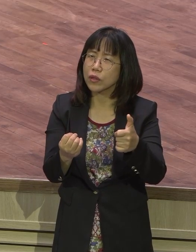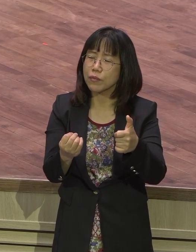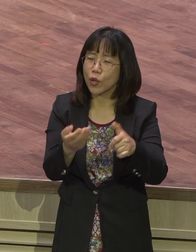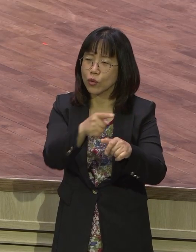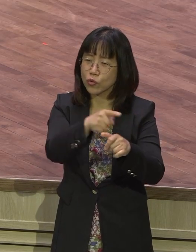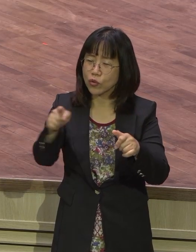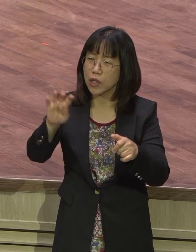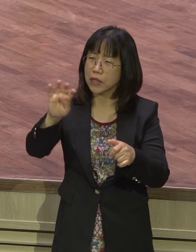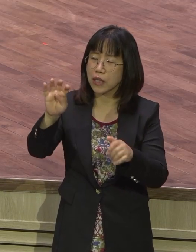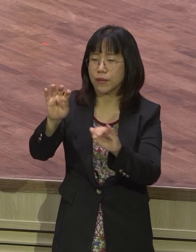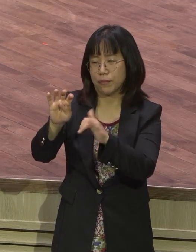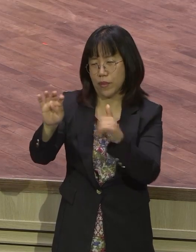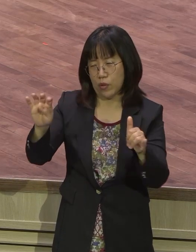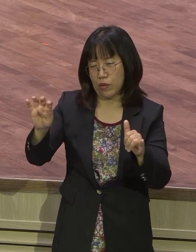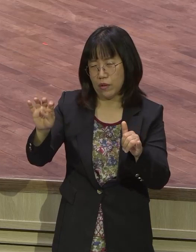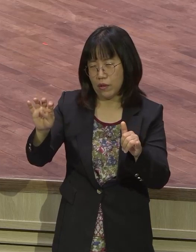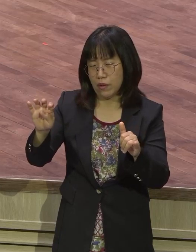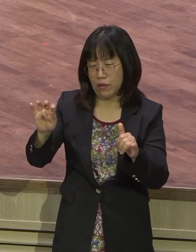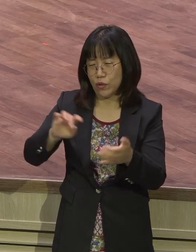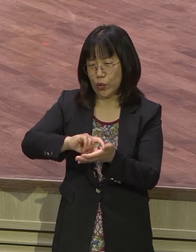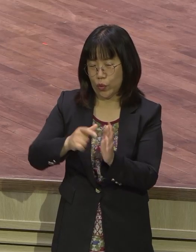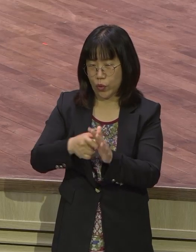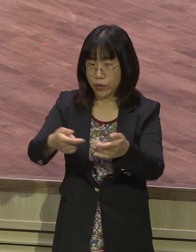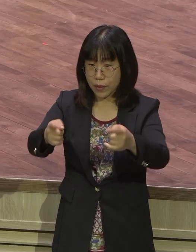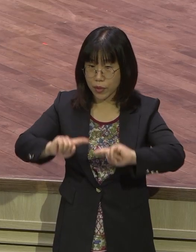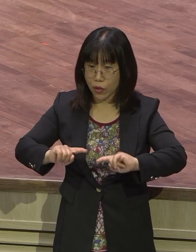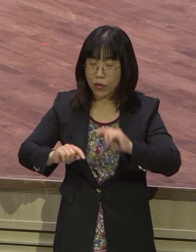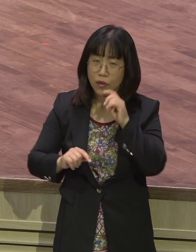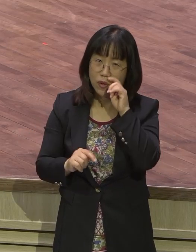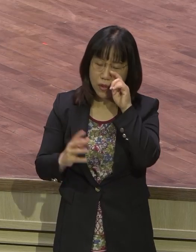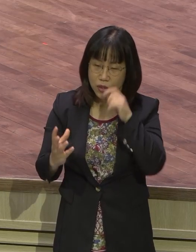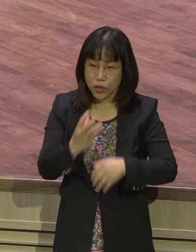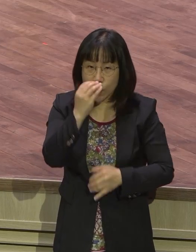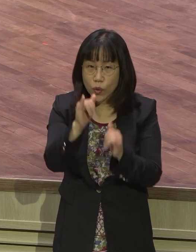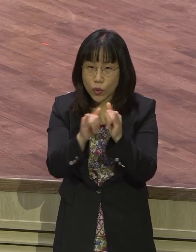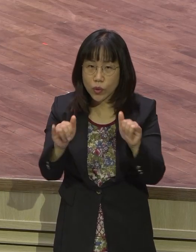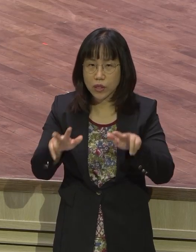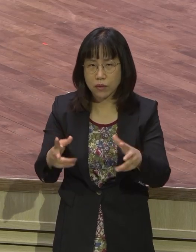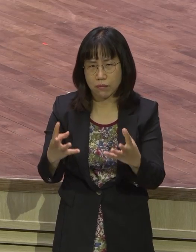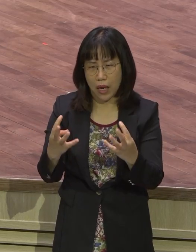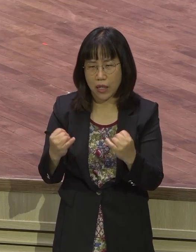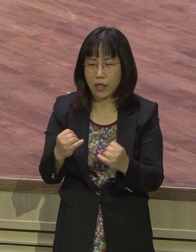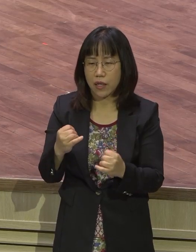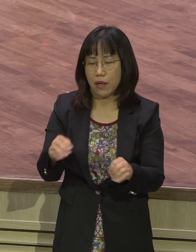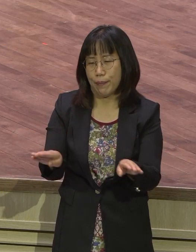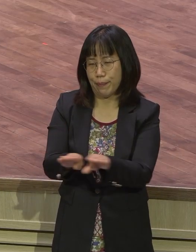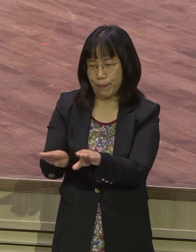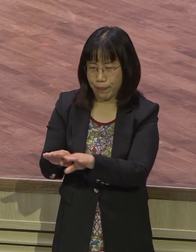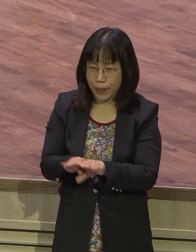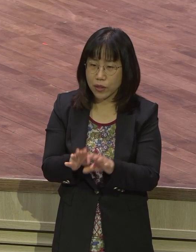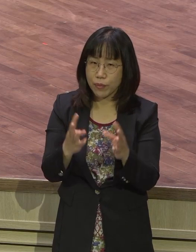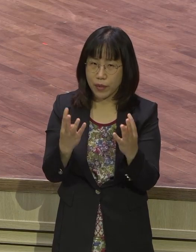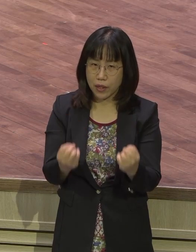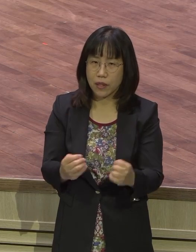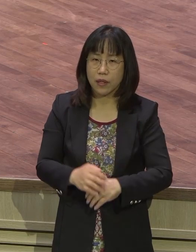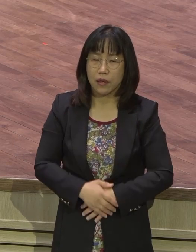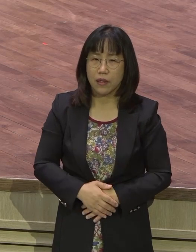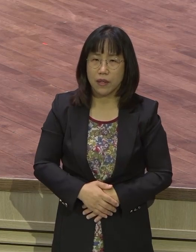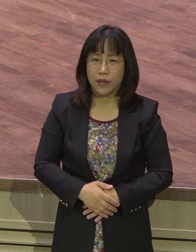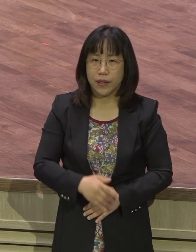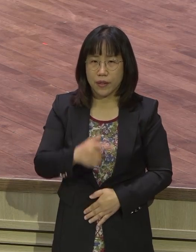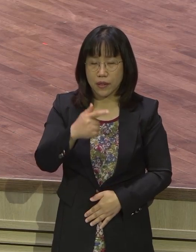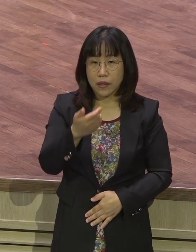장노임 들도 그 정도인데 지금 중직자들 포함해 성도들 얼마나 지금 못 나오고 있어요 그러면 예배